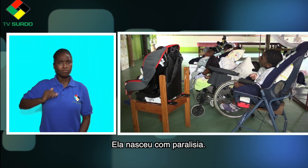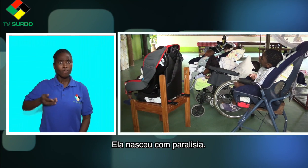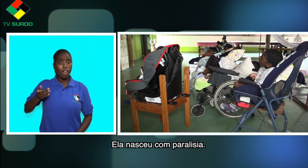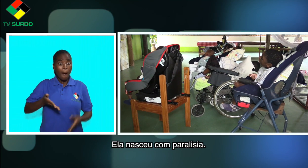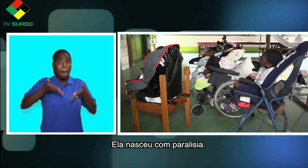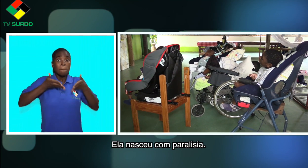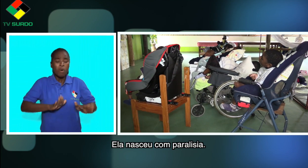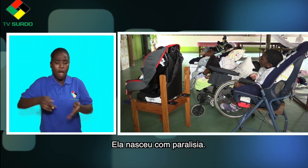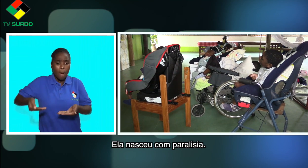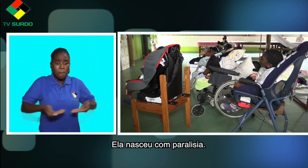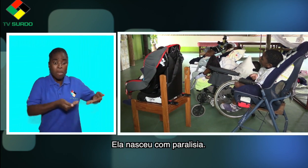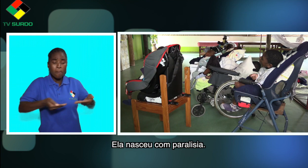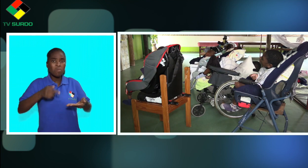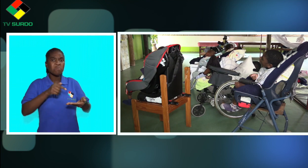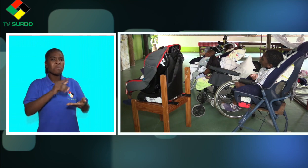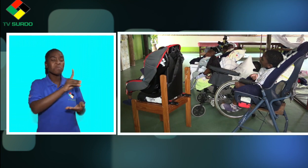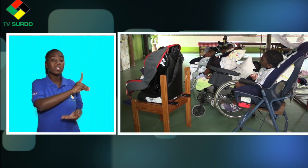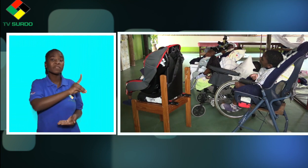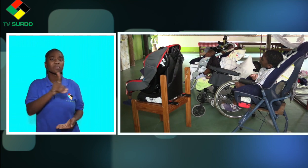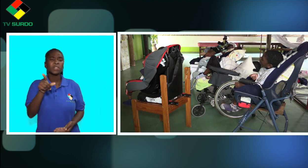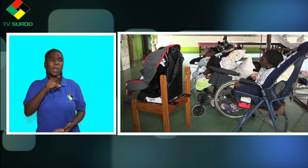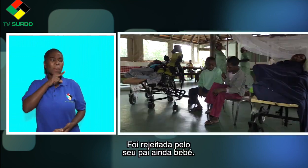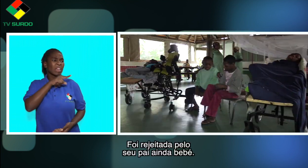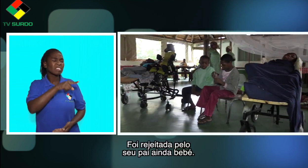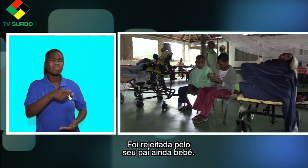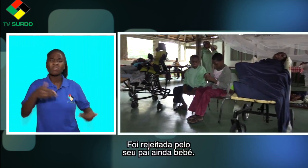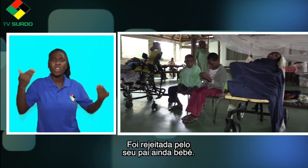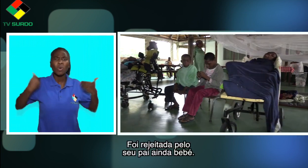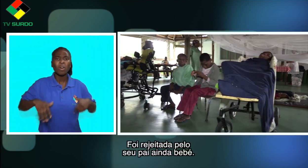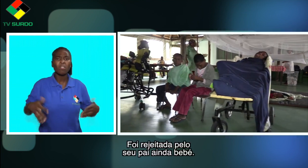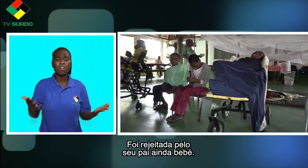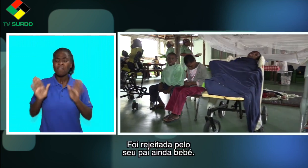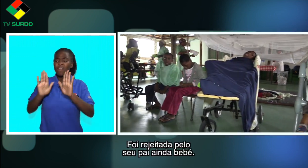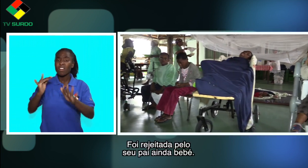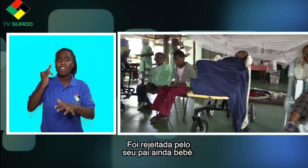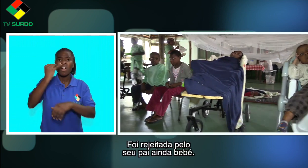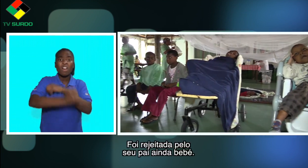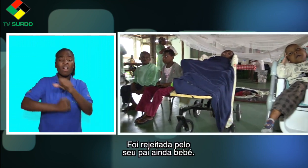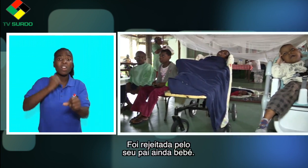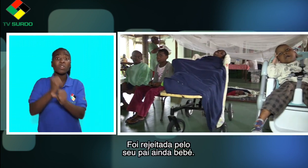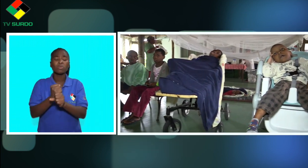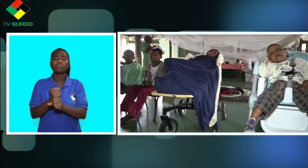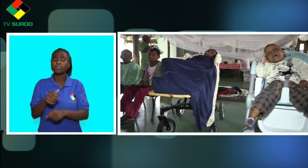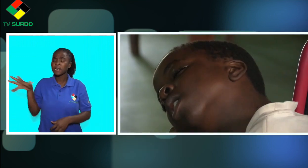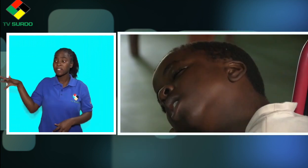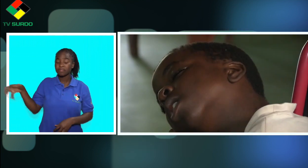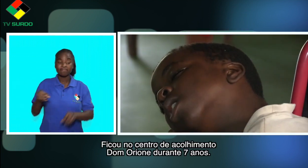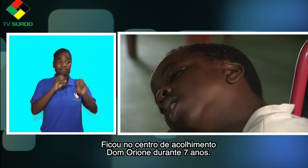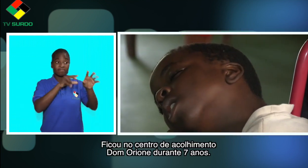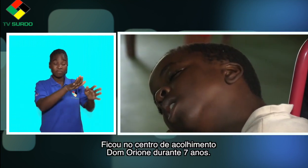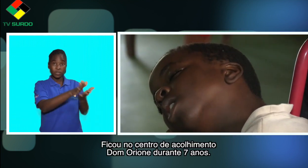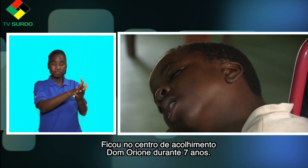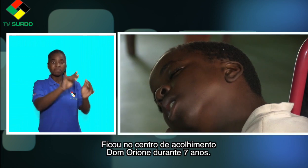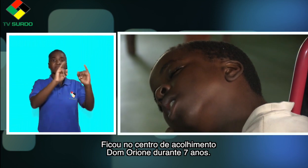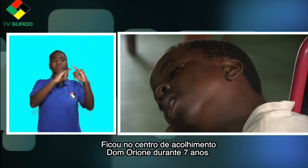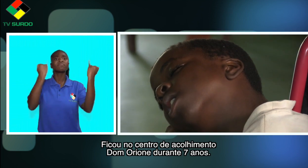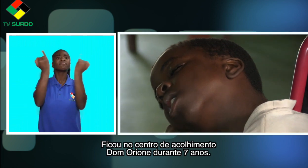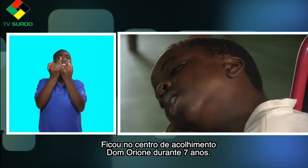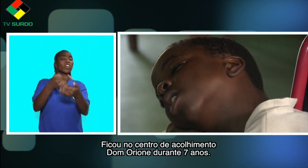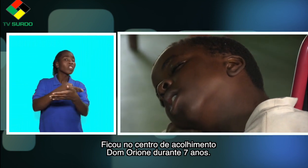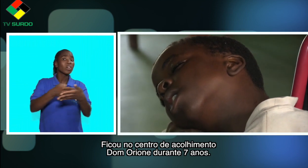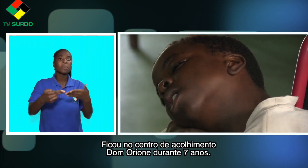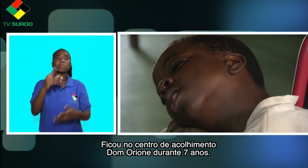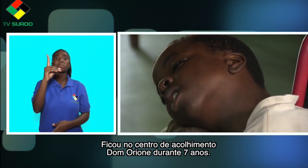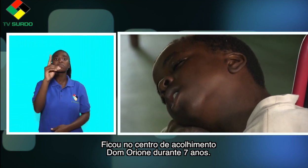Ela nasceu com paralisia. Foi rejeitada pelo seu pai ainda bebê. Ficou no centro de